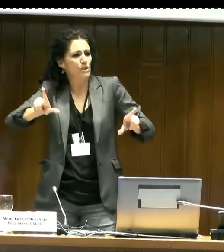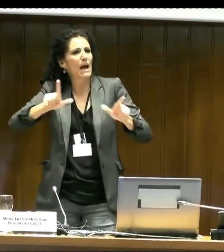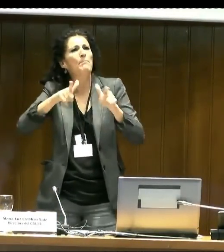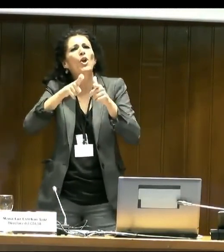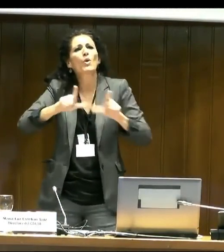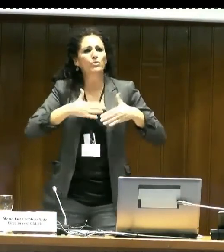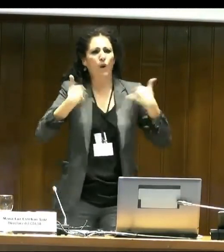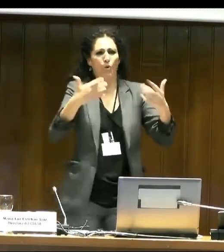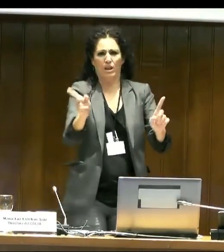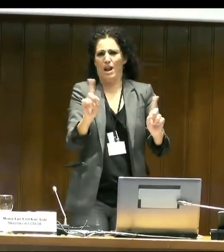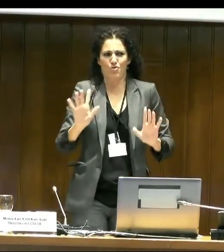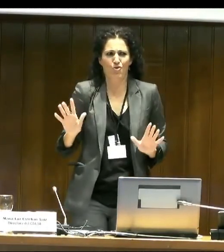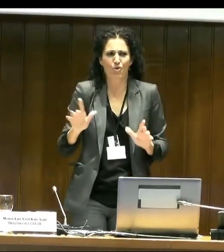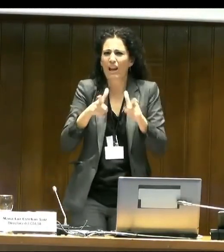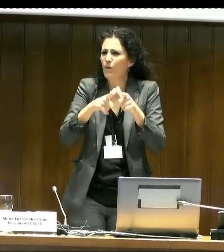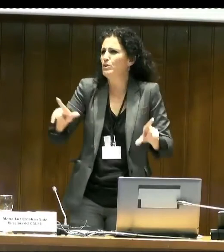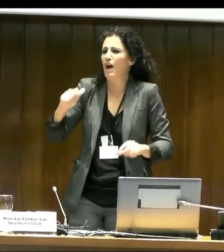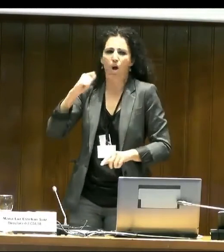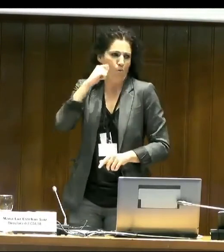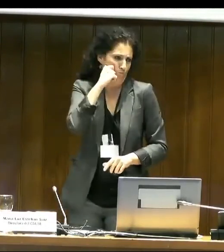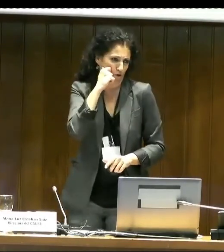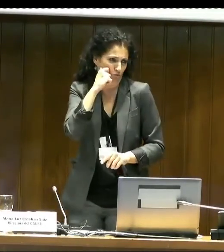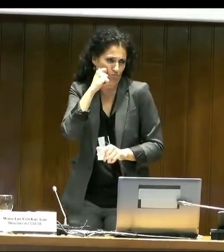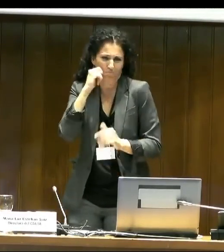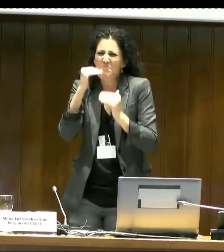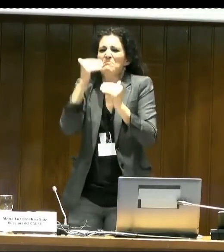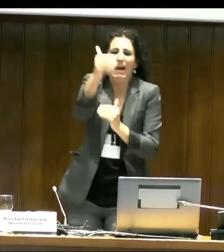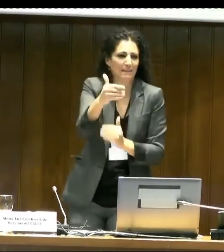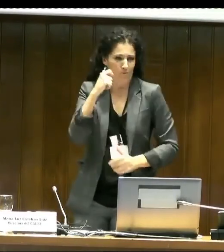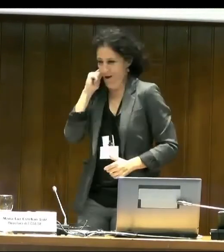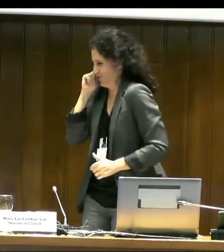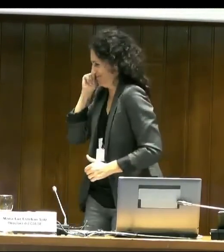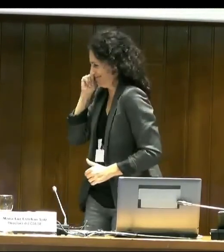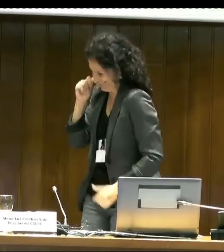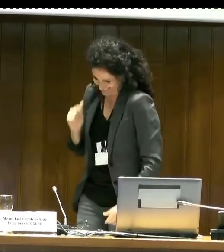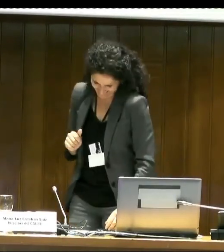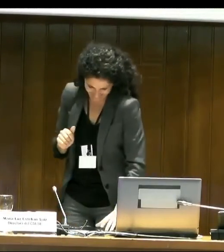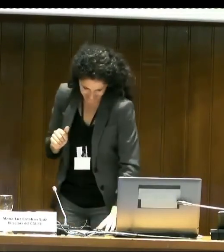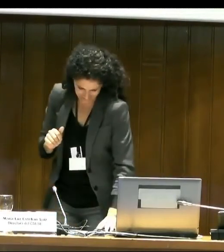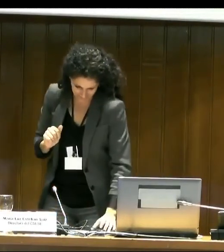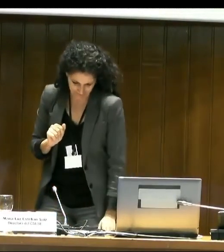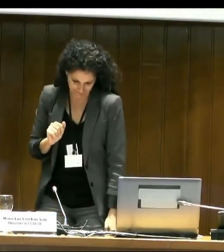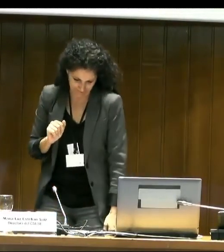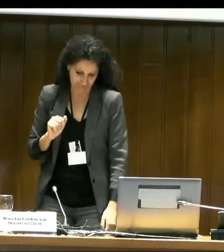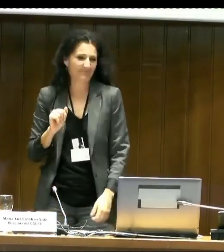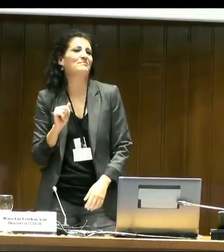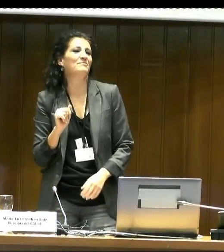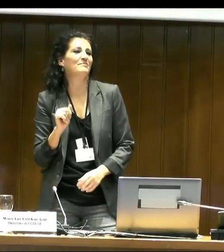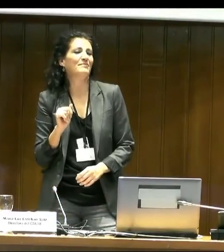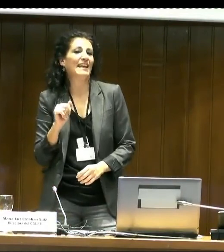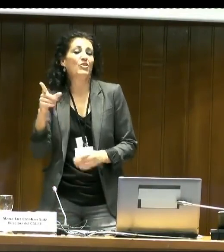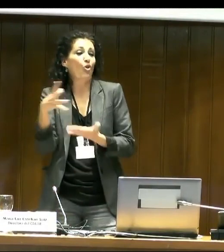lengua, el amor a la vida. No era un lingüista cualquiera, era un lingüista más que humano.